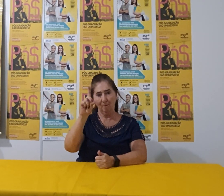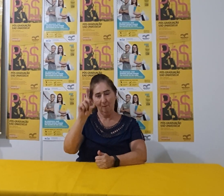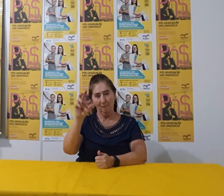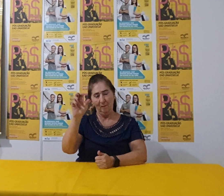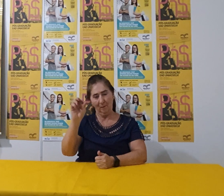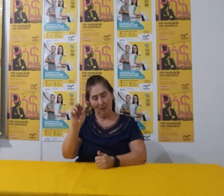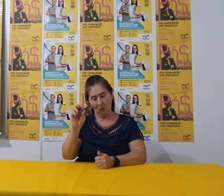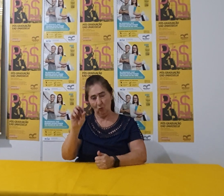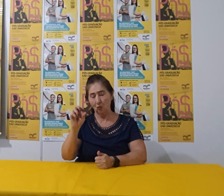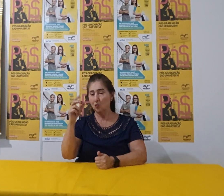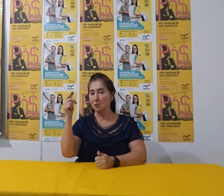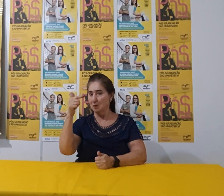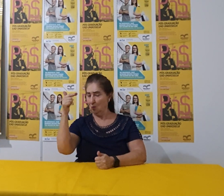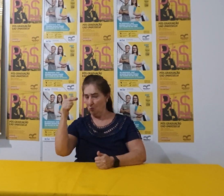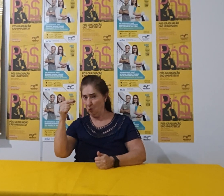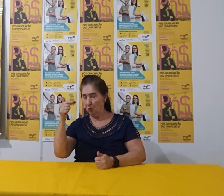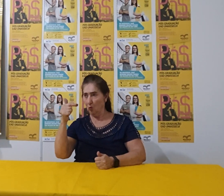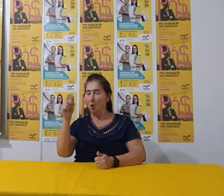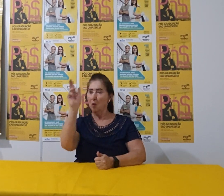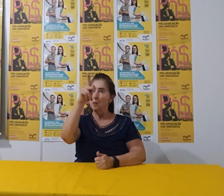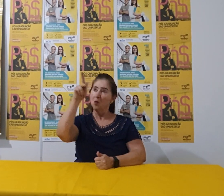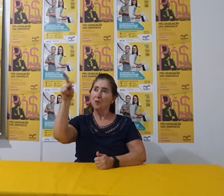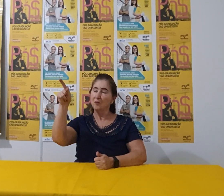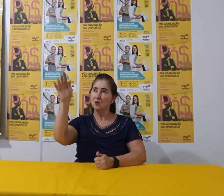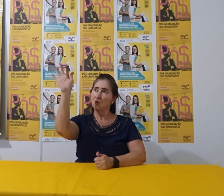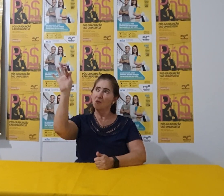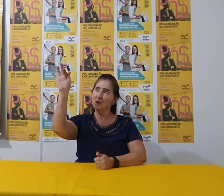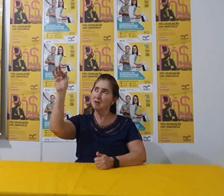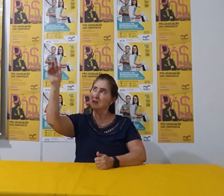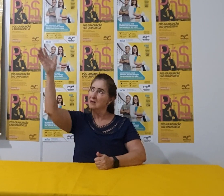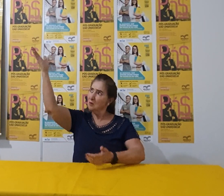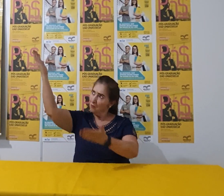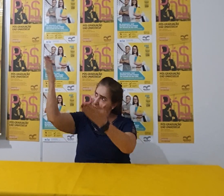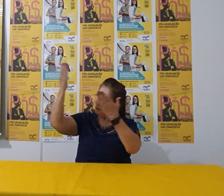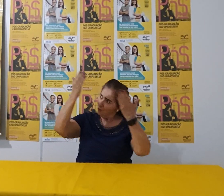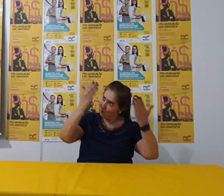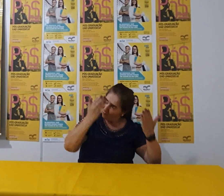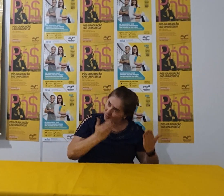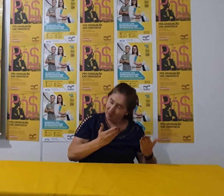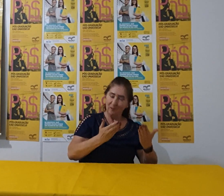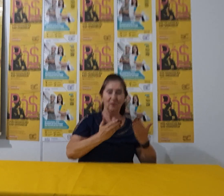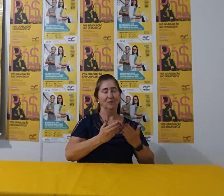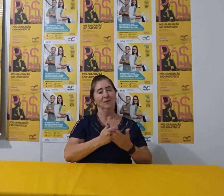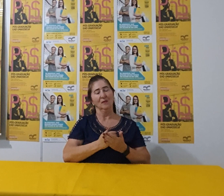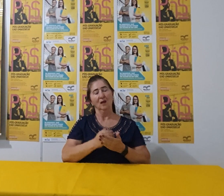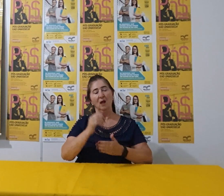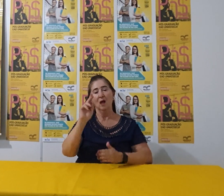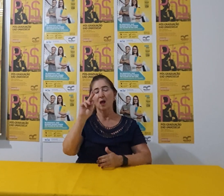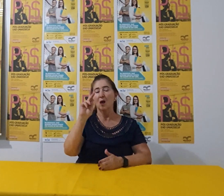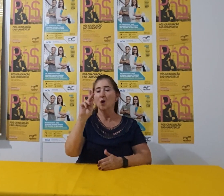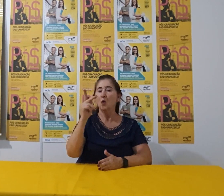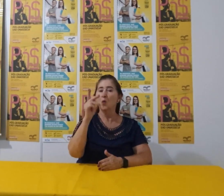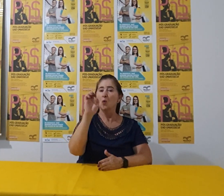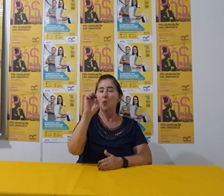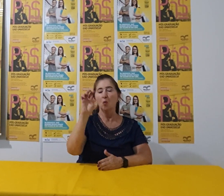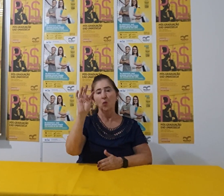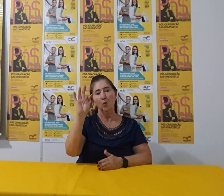ao professor francês Ernest Bouet, veio ao Brasil com o objetivo